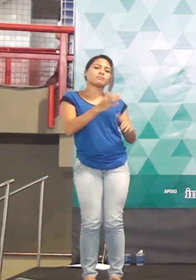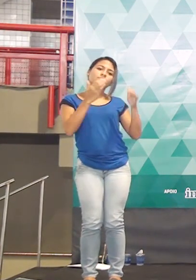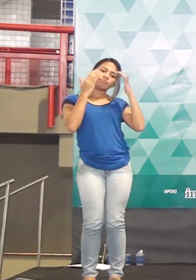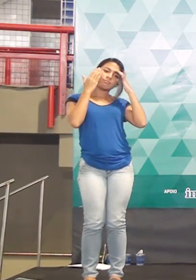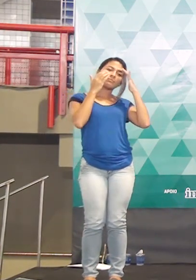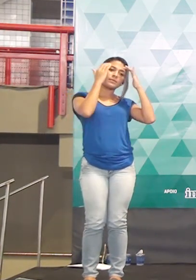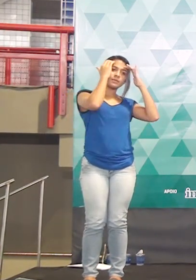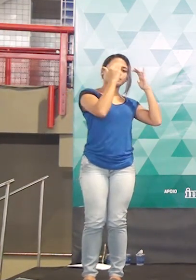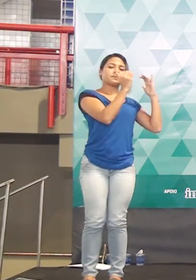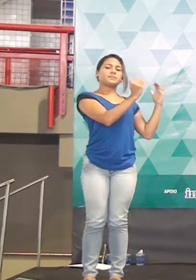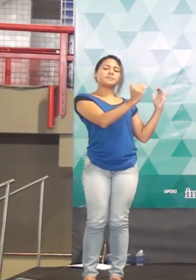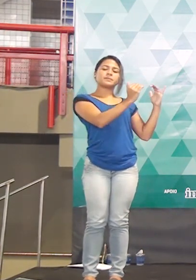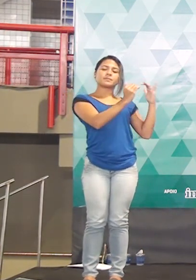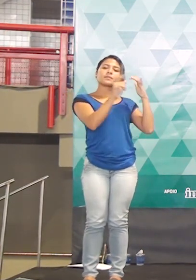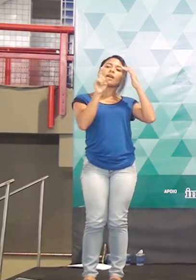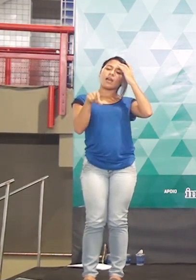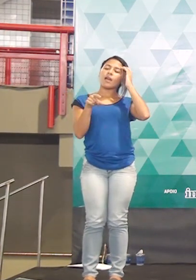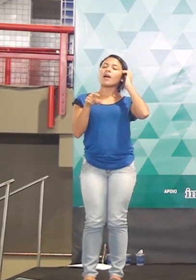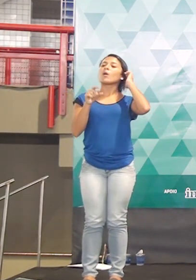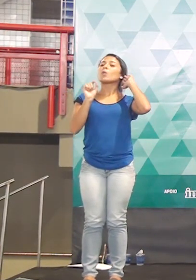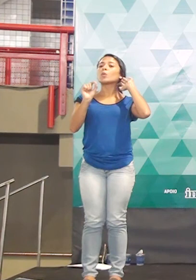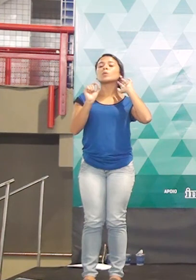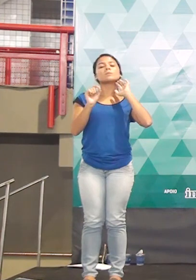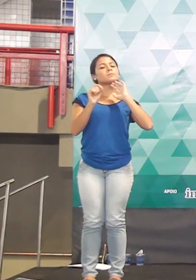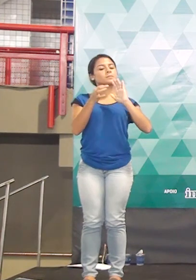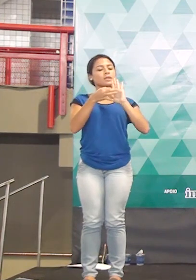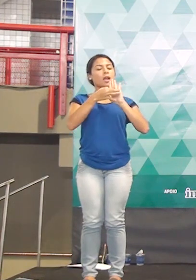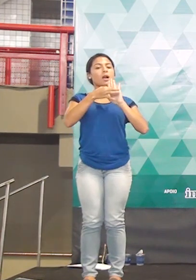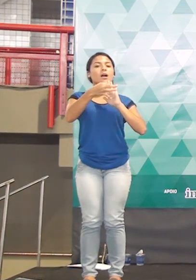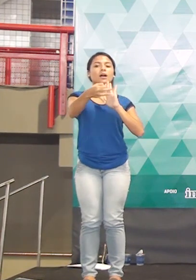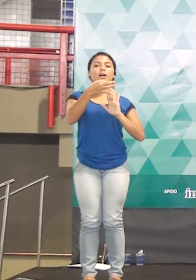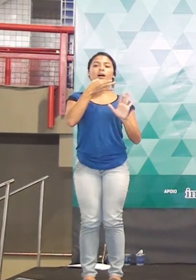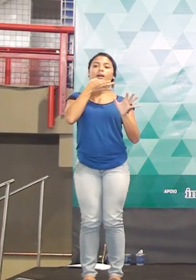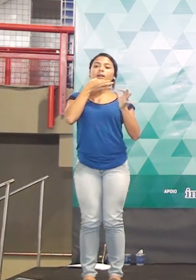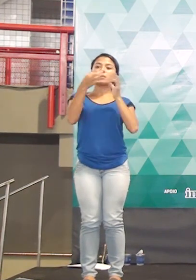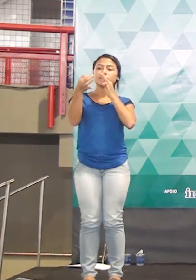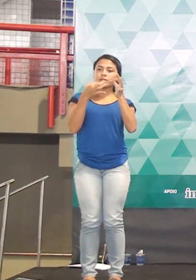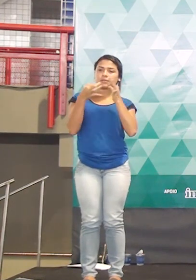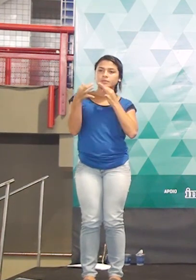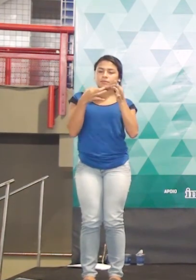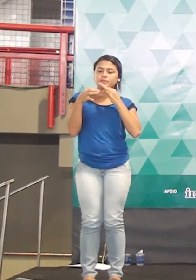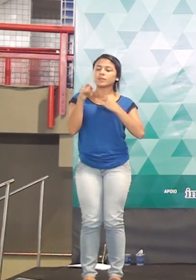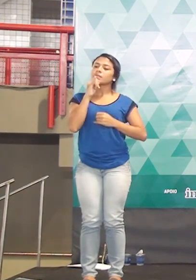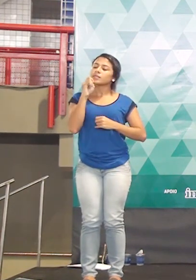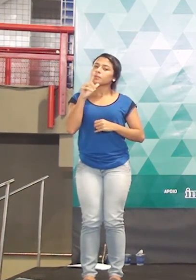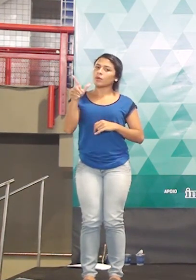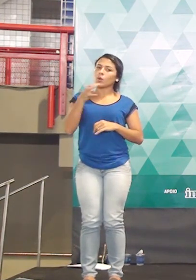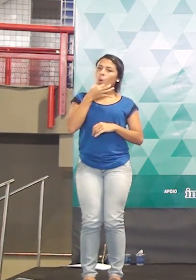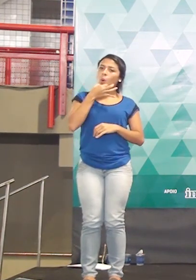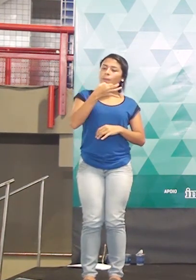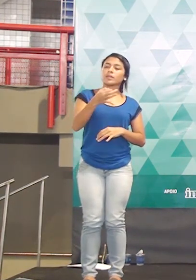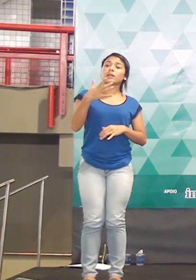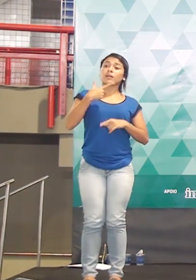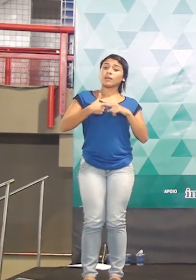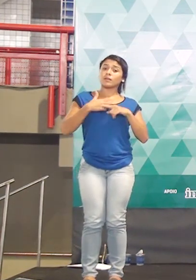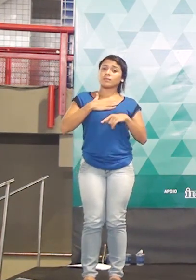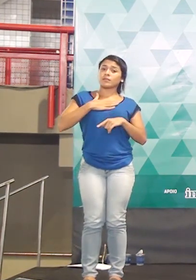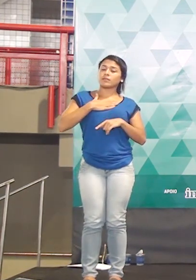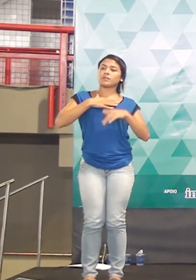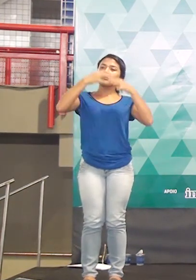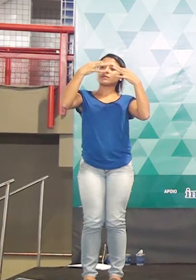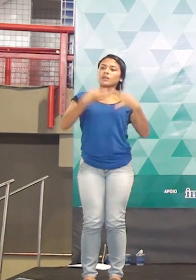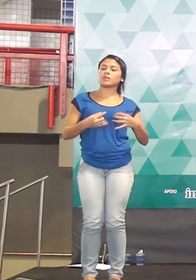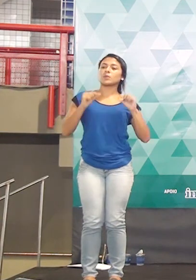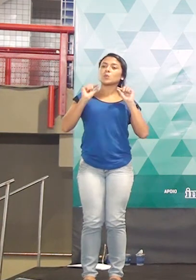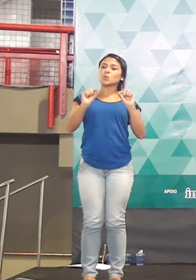argumentação. É quando você vai dizer para o leitor que você está certo. E eu queria que vocês soubessem que nessa parte que